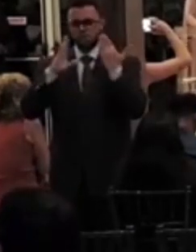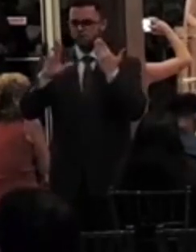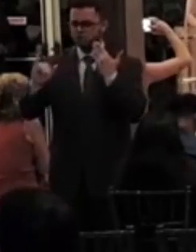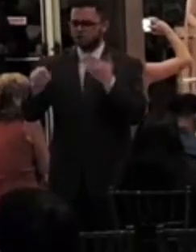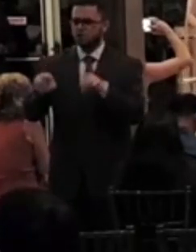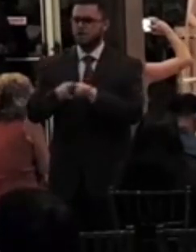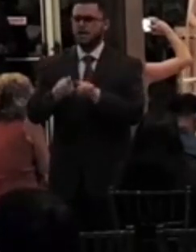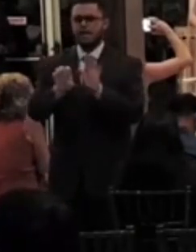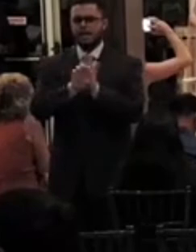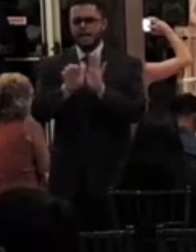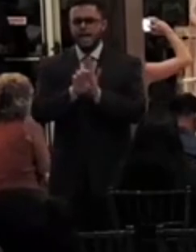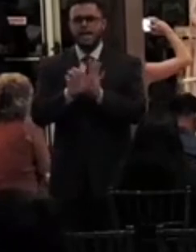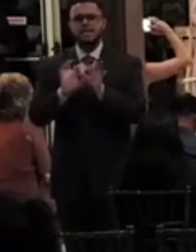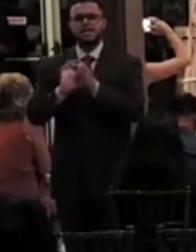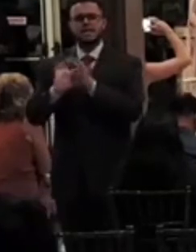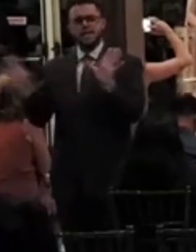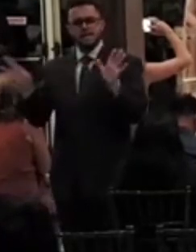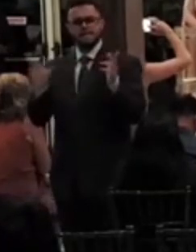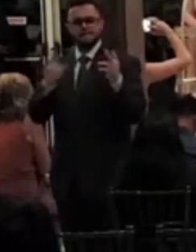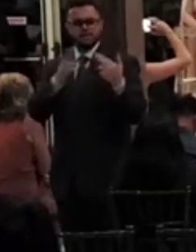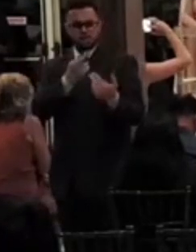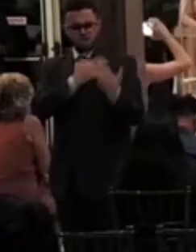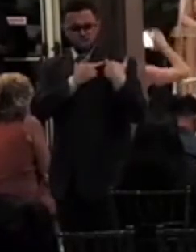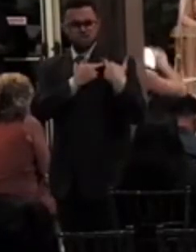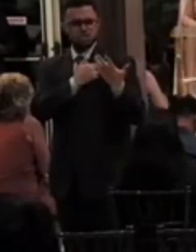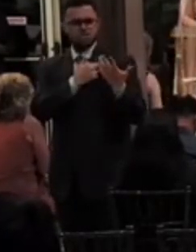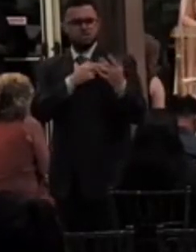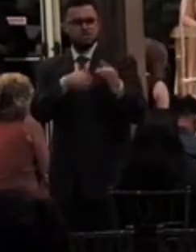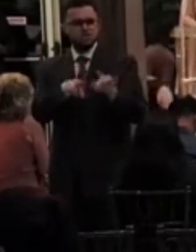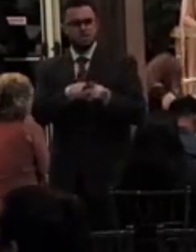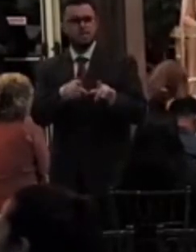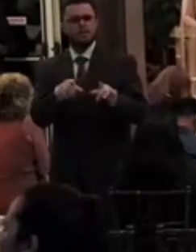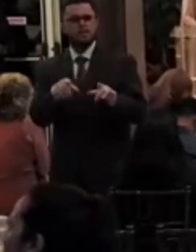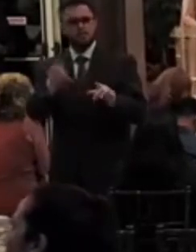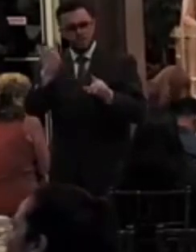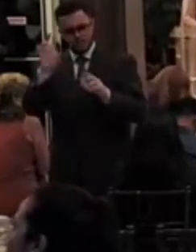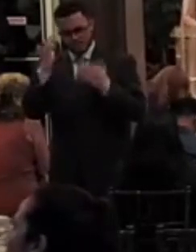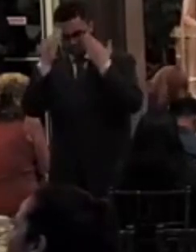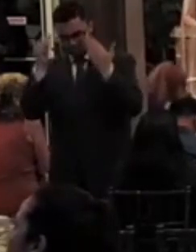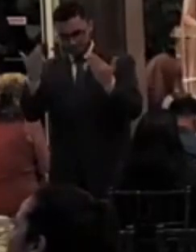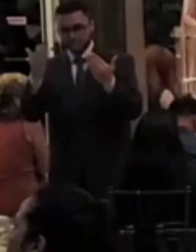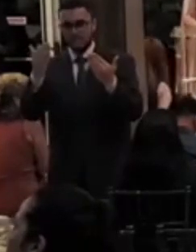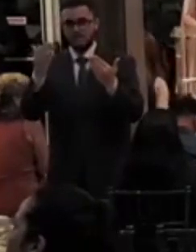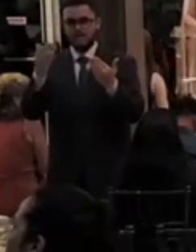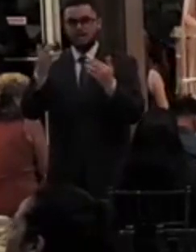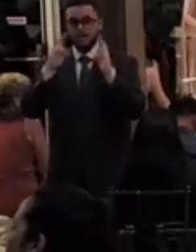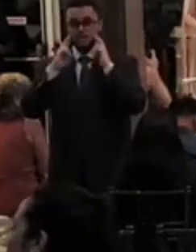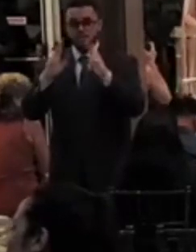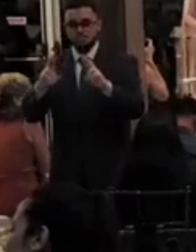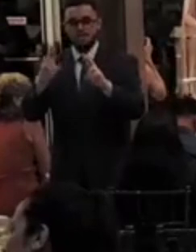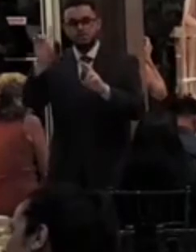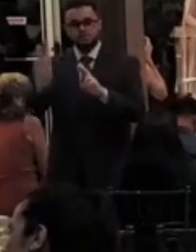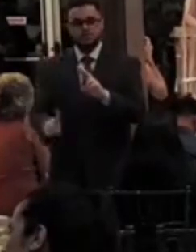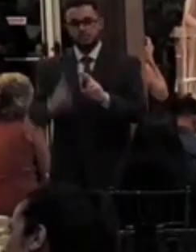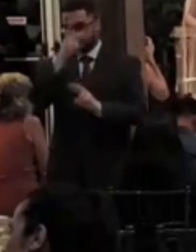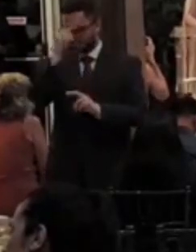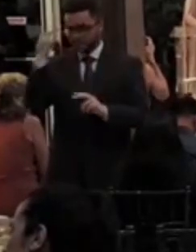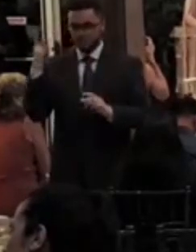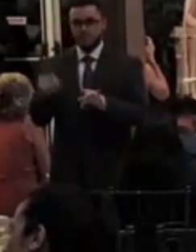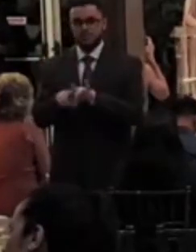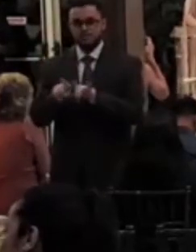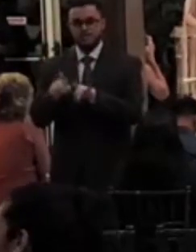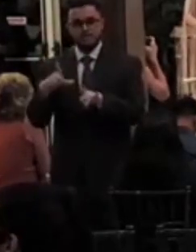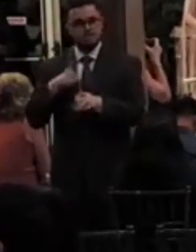ética, laica, que respeite os direitos fundamentais da pessoa humana, especialmente que carregue o compromisso